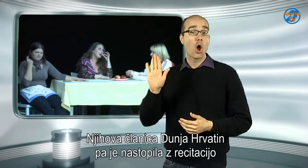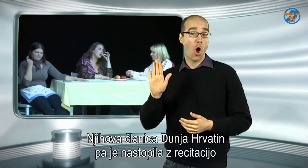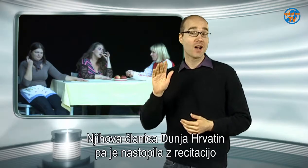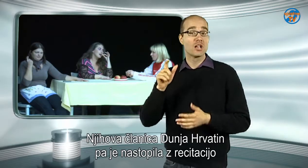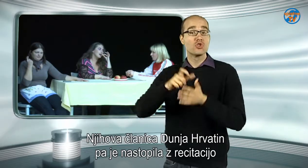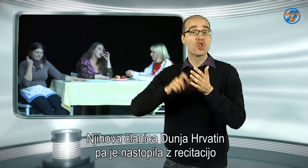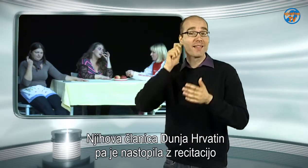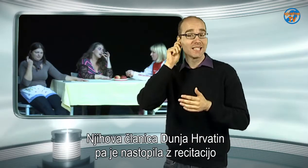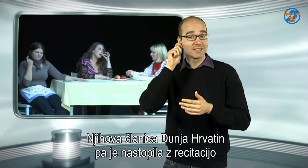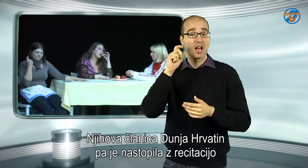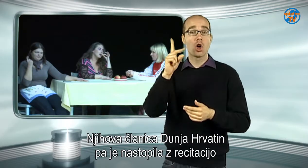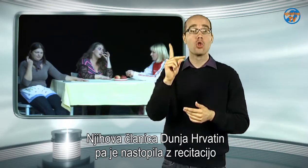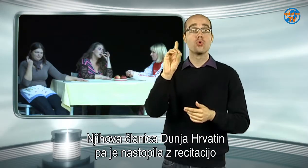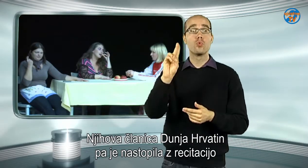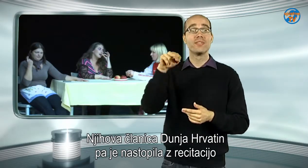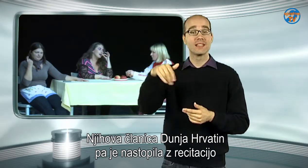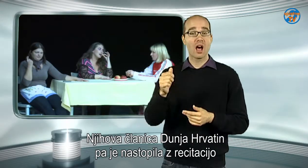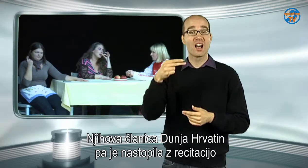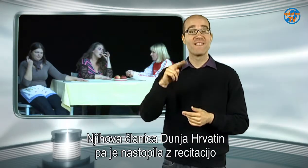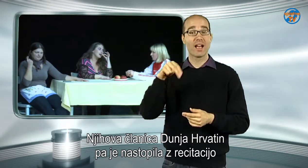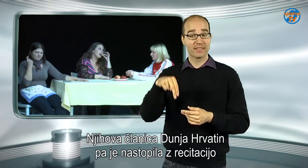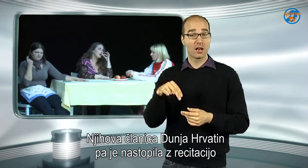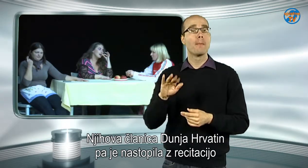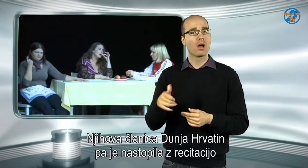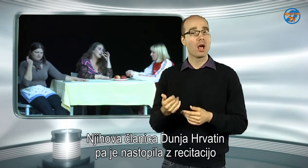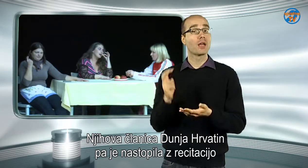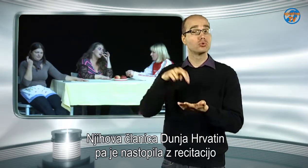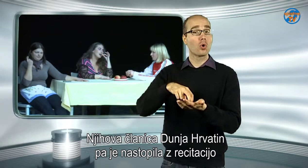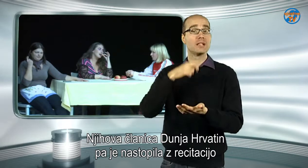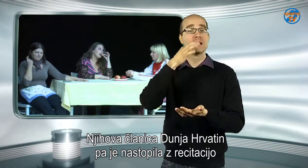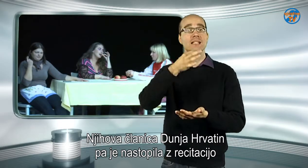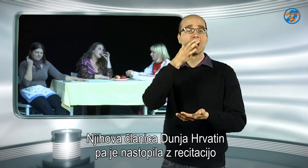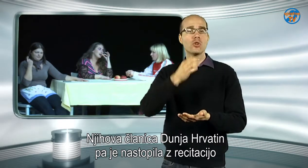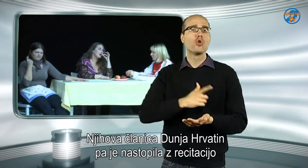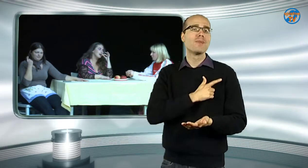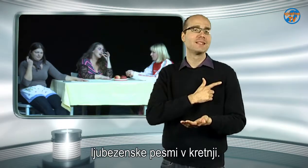Njihova članica Dunja Hrvatin pa je nastopila z recitacijo ljubezenske pesmi v